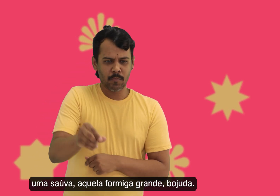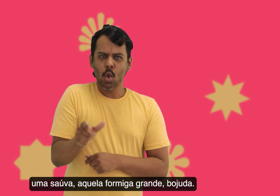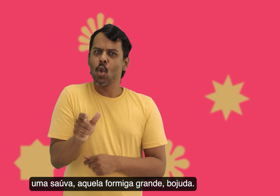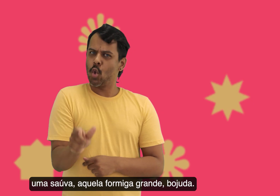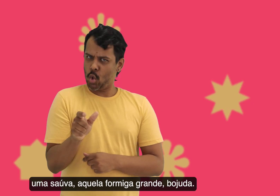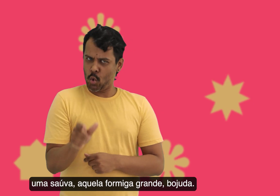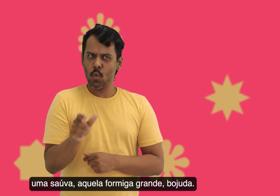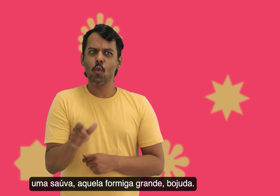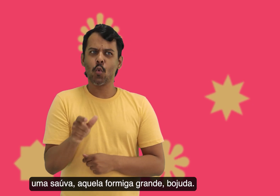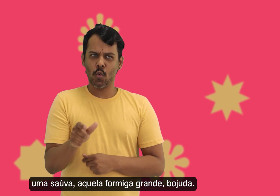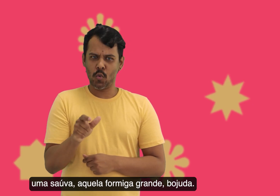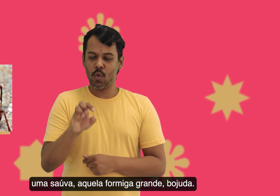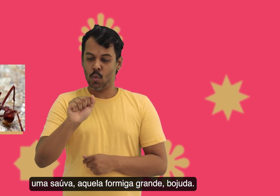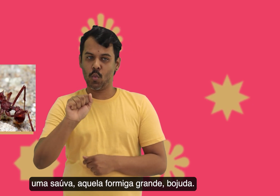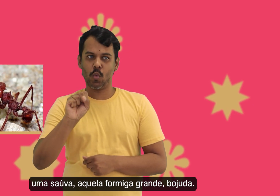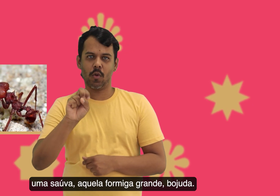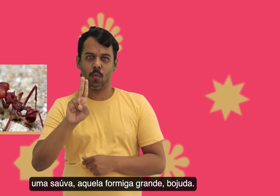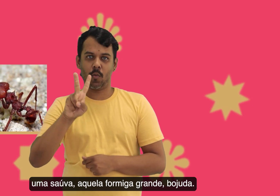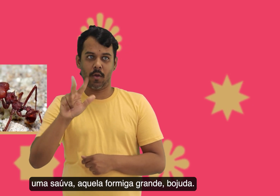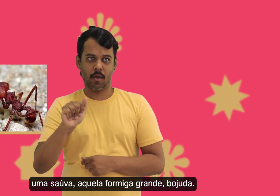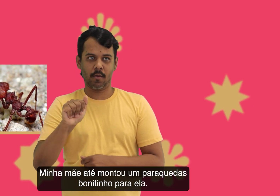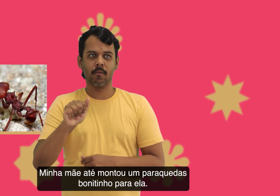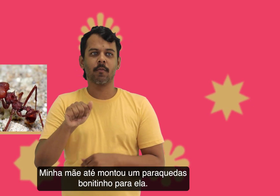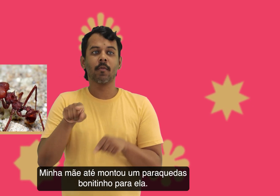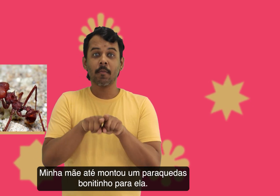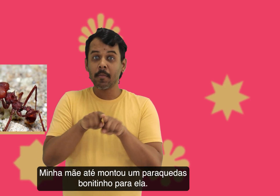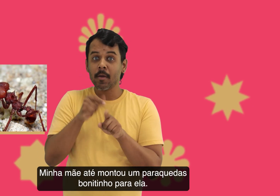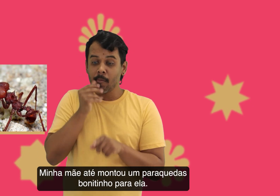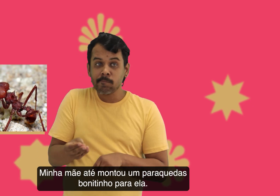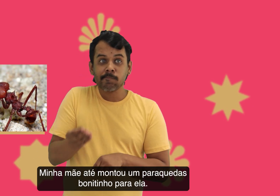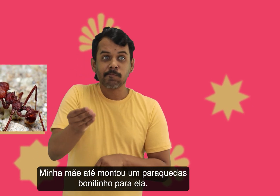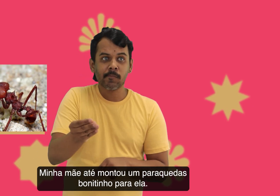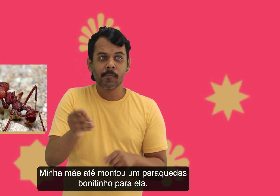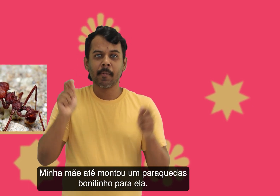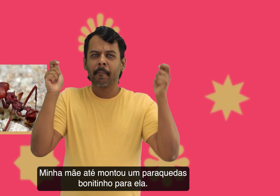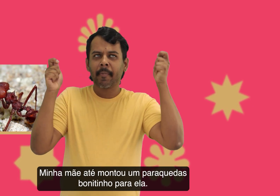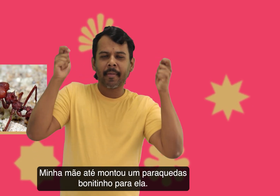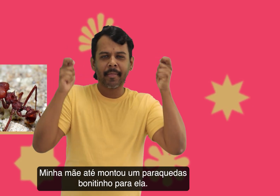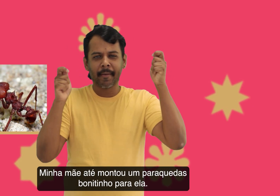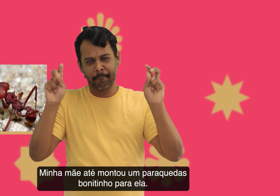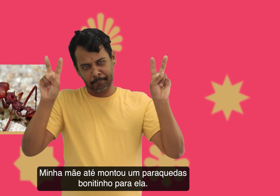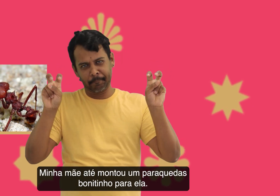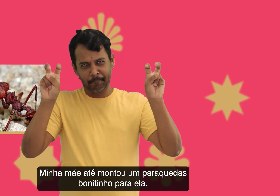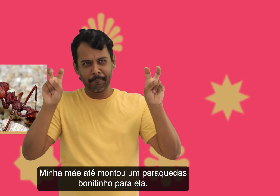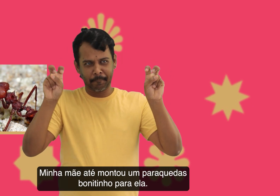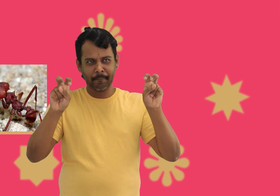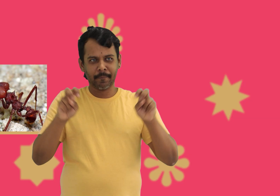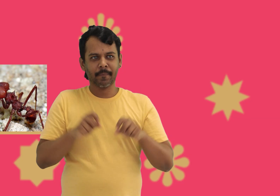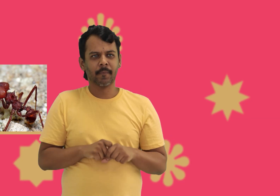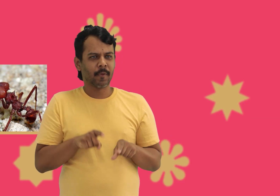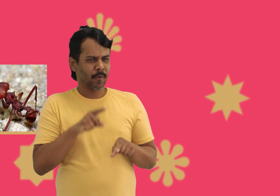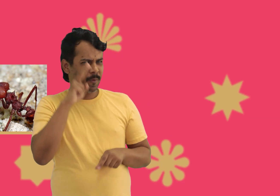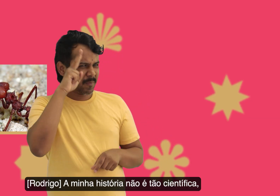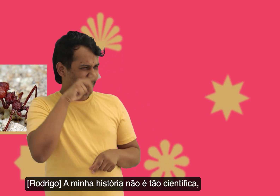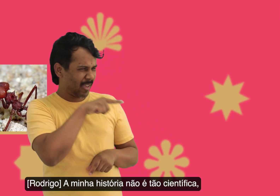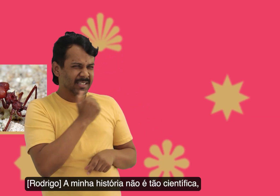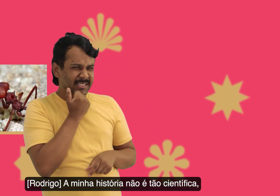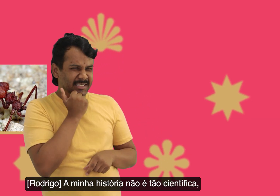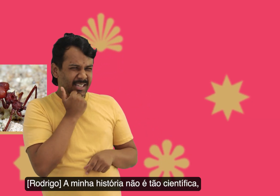Uma saúva, aquela formiga grande, bojuda. Minha mãe até montou um paraquedas bonitinho para ela. A minha história